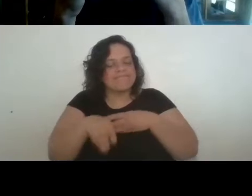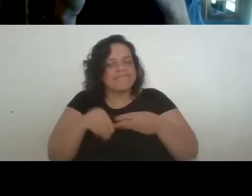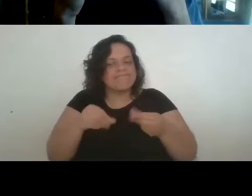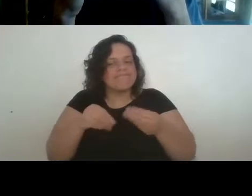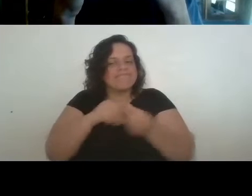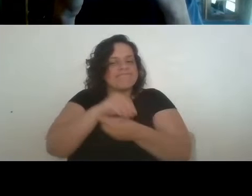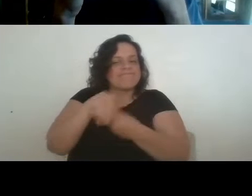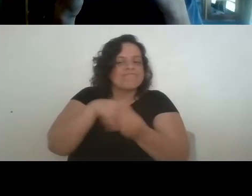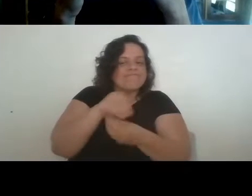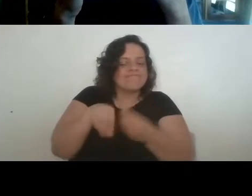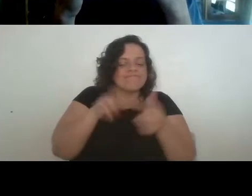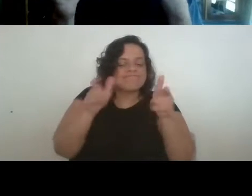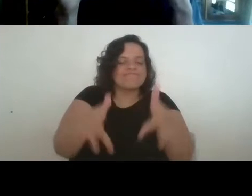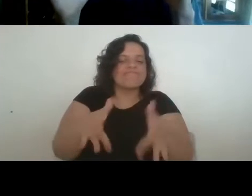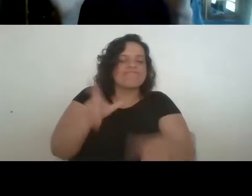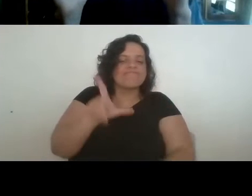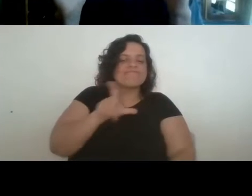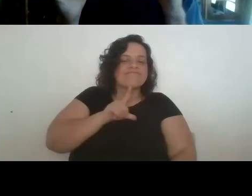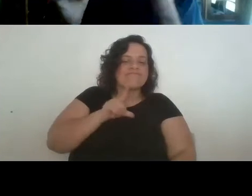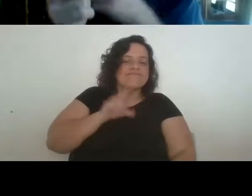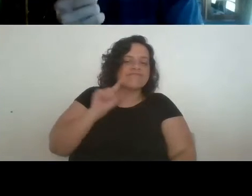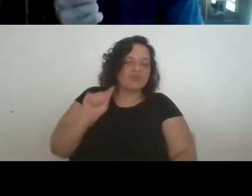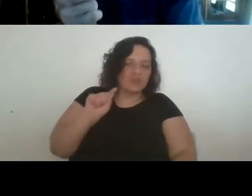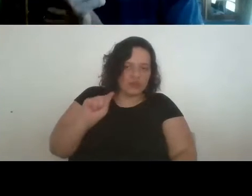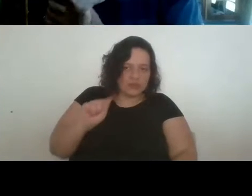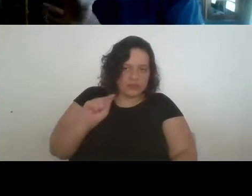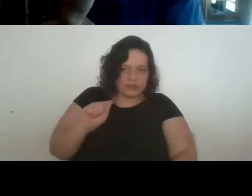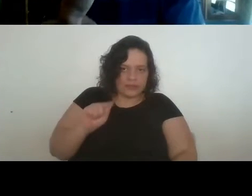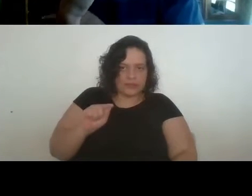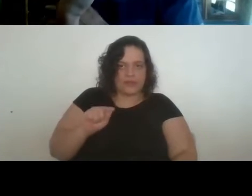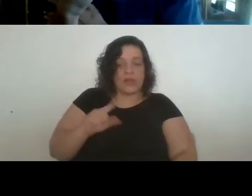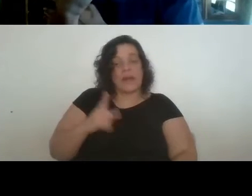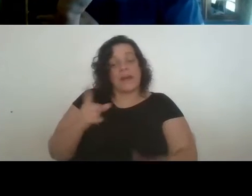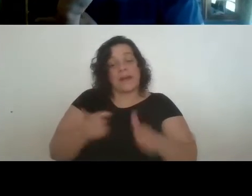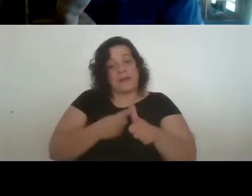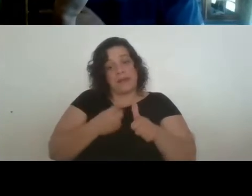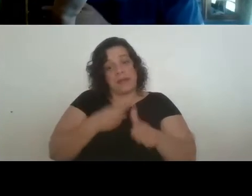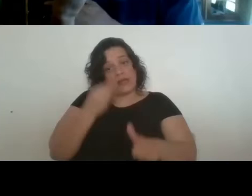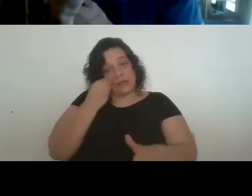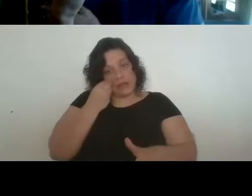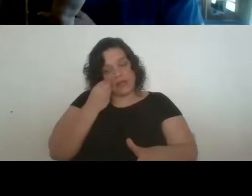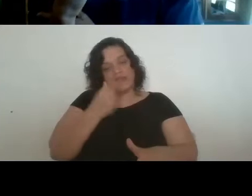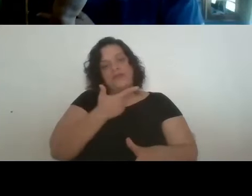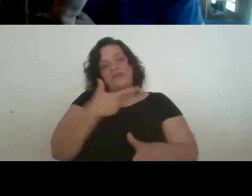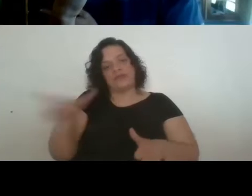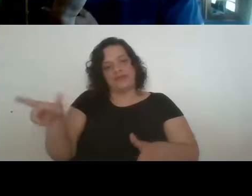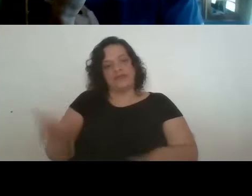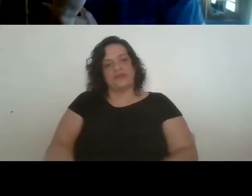solo a gente está lidando. Tá? Esse é um primeiro teste. Pode dar mais um clique, Elisa.